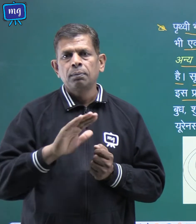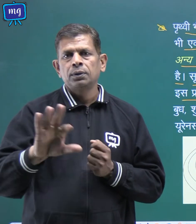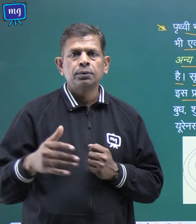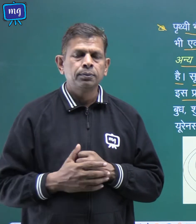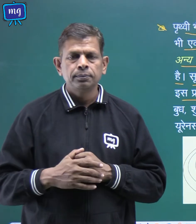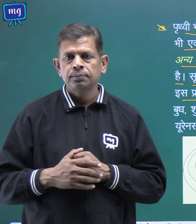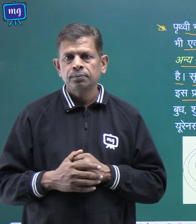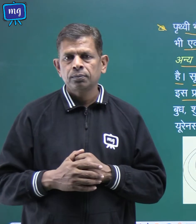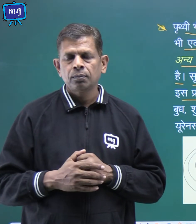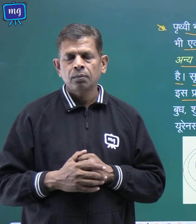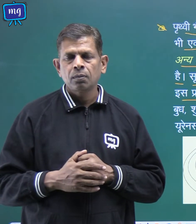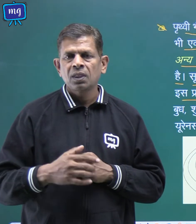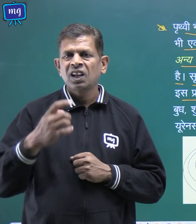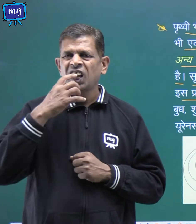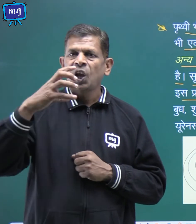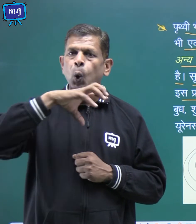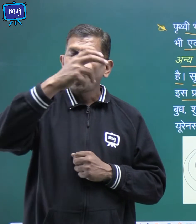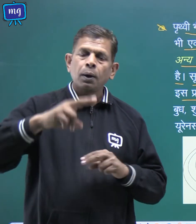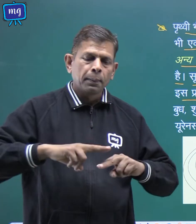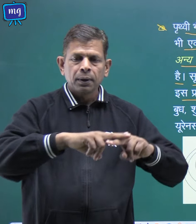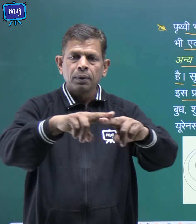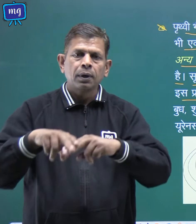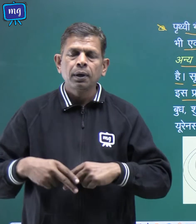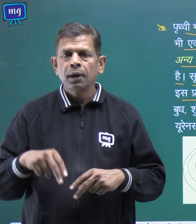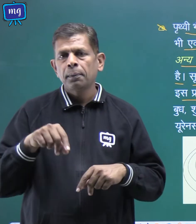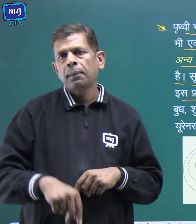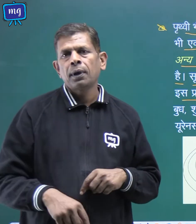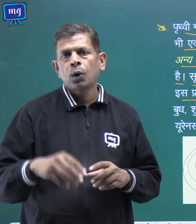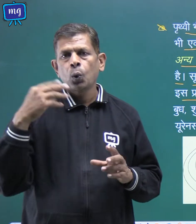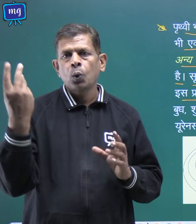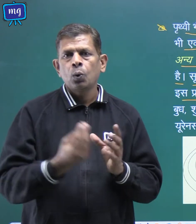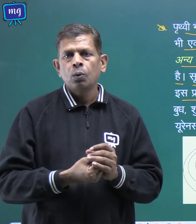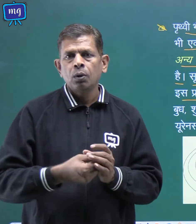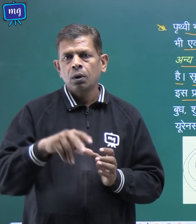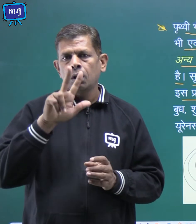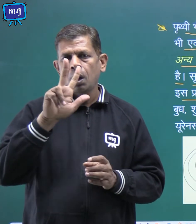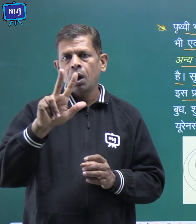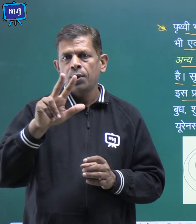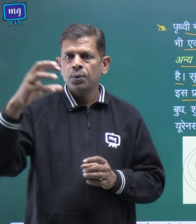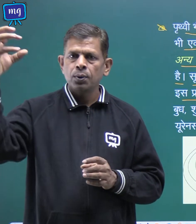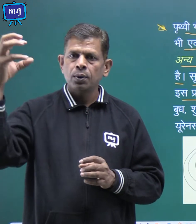बच्चों, सौर परिवार में कुल 8 ग्रह हैं।